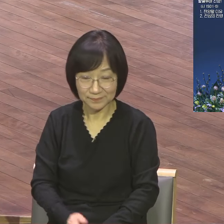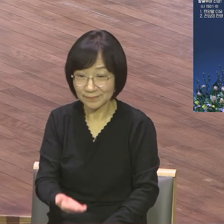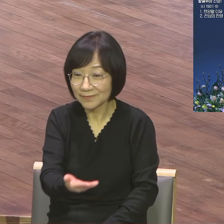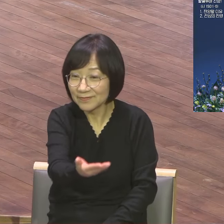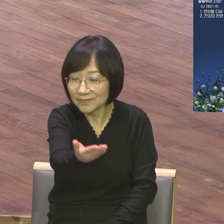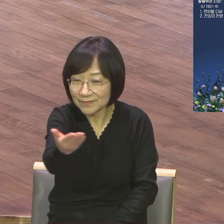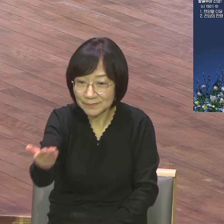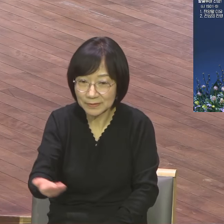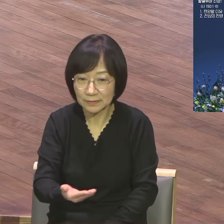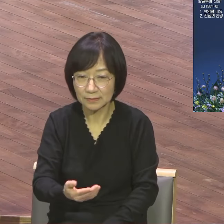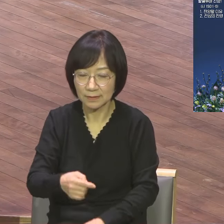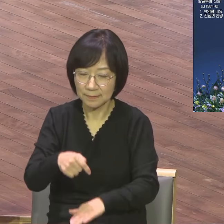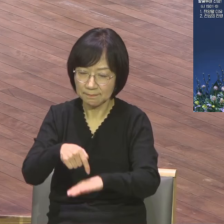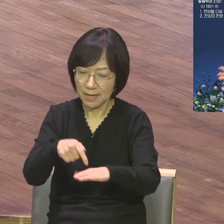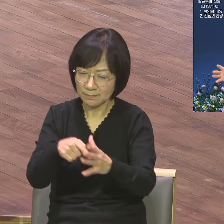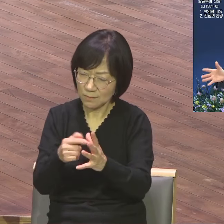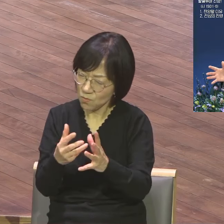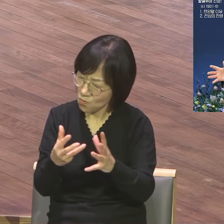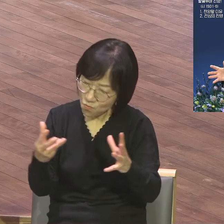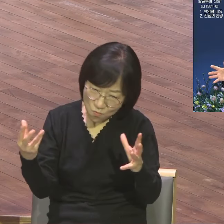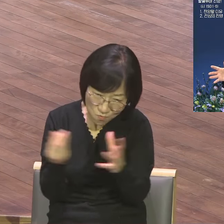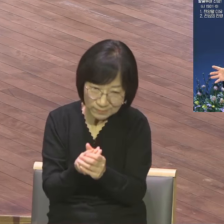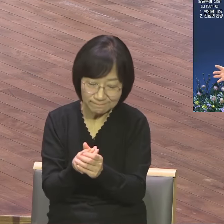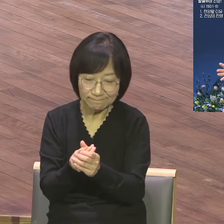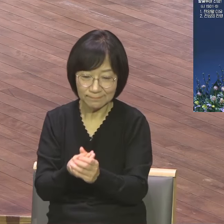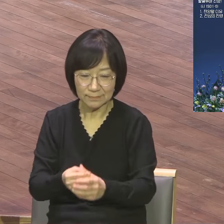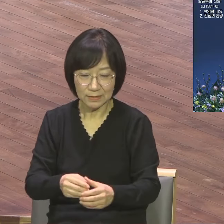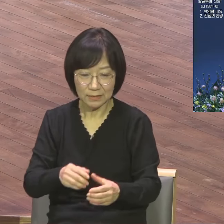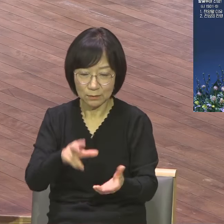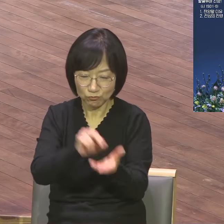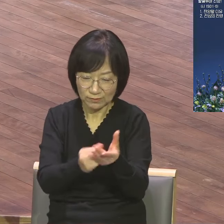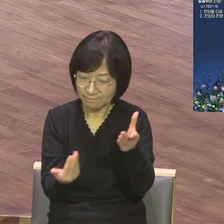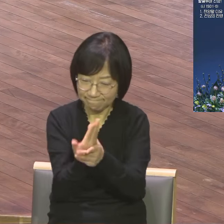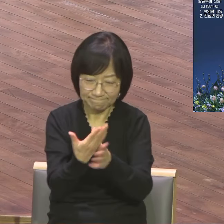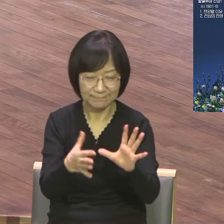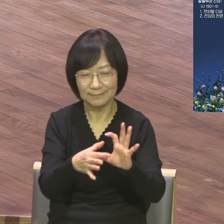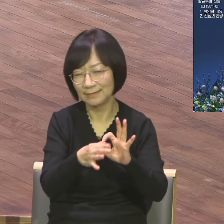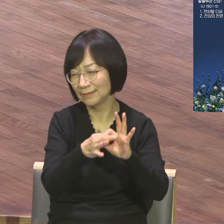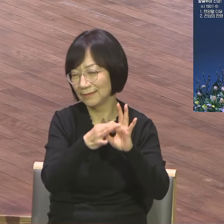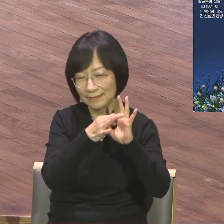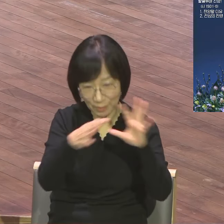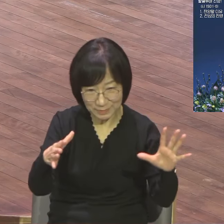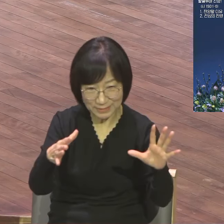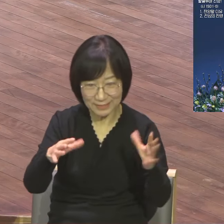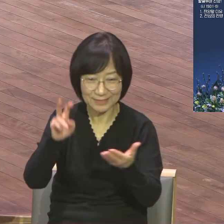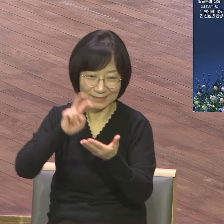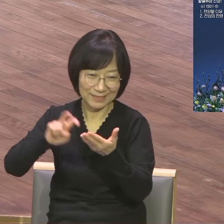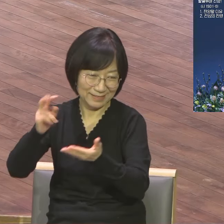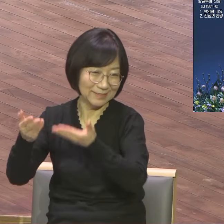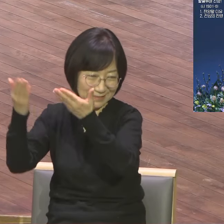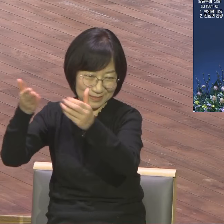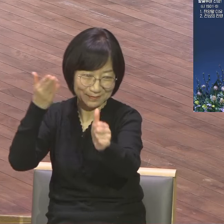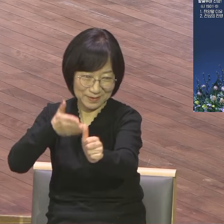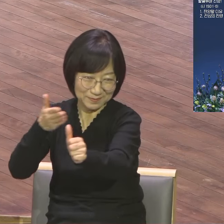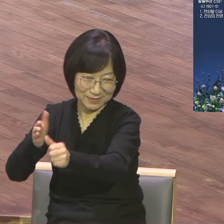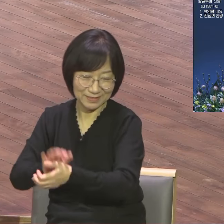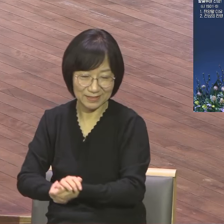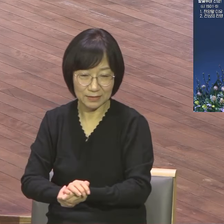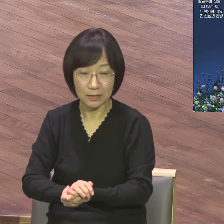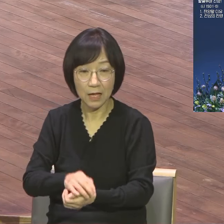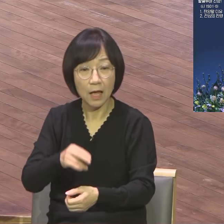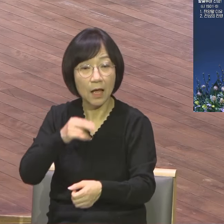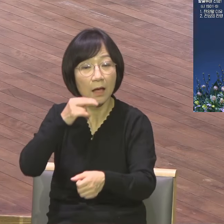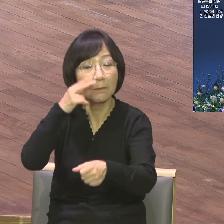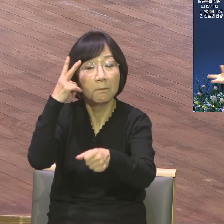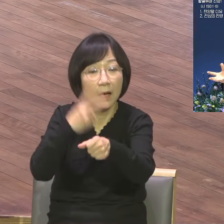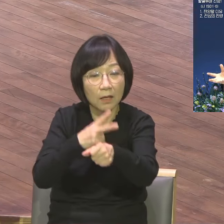성도들 전심으로 어떤 환경이 있든지 간에 하나님을 찾아가면 바울이 피투성이 되어 예?